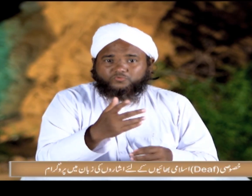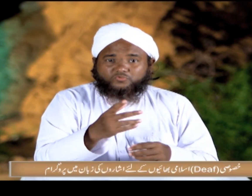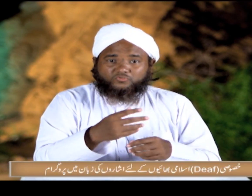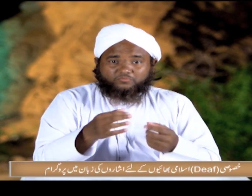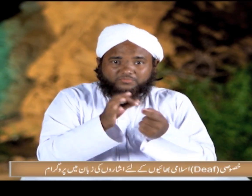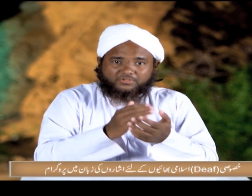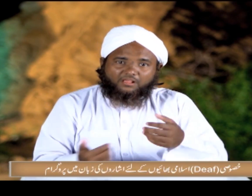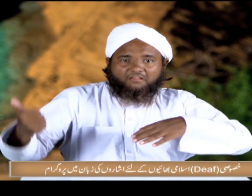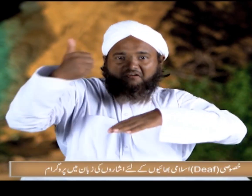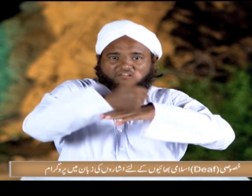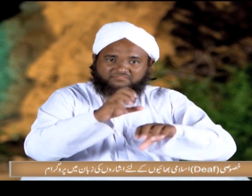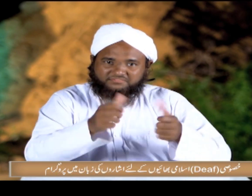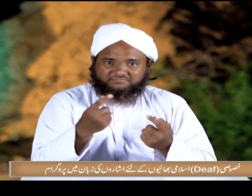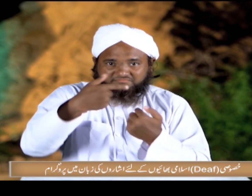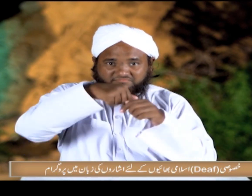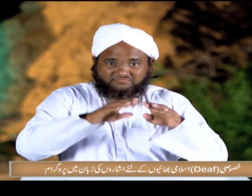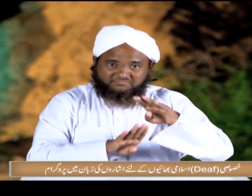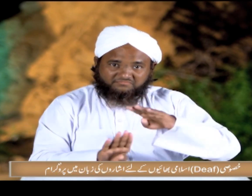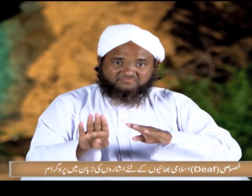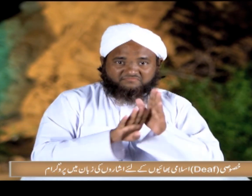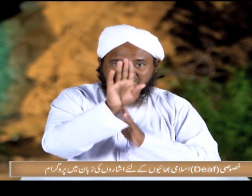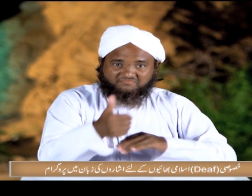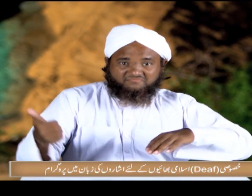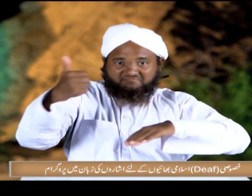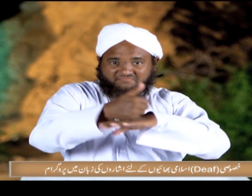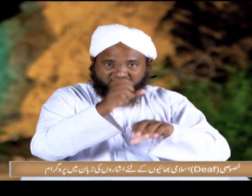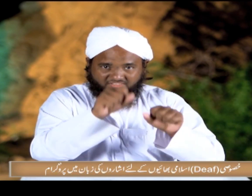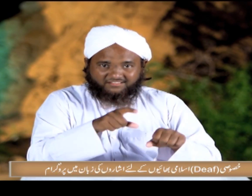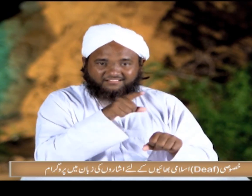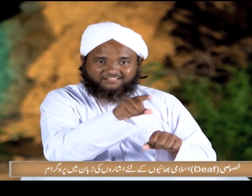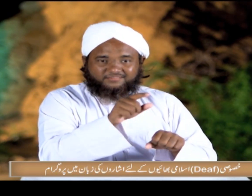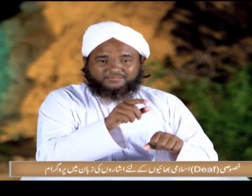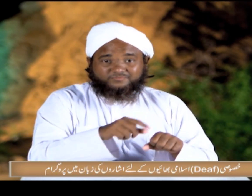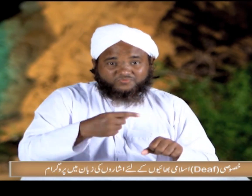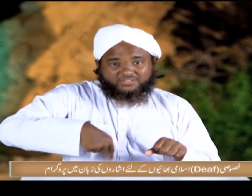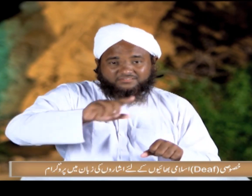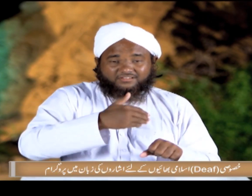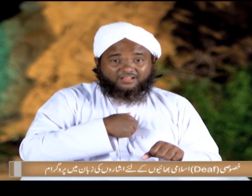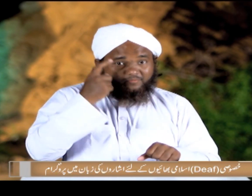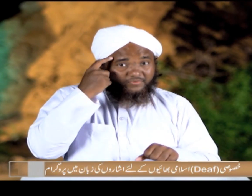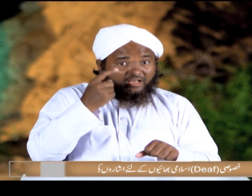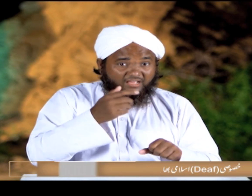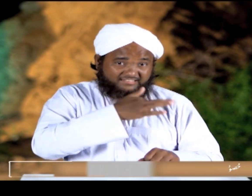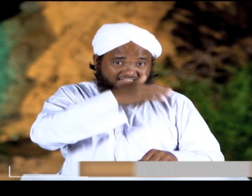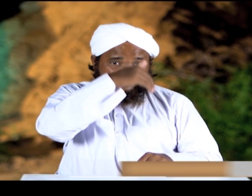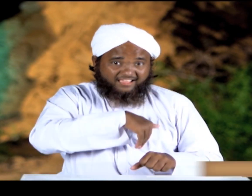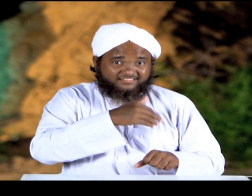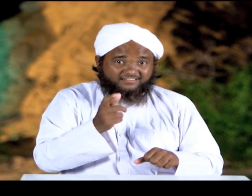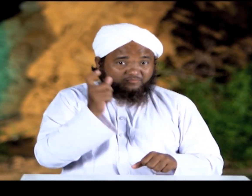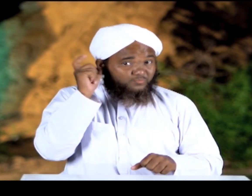قلوب ذکر اللہ سے معمور ہے، ان نفوس قدسیہ کے ادب کے سبب ہم گناہگار اللہ پاک کے فضل و کرم سے کیوں